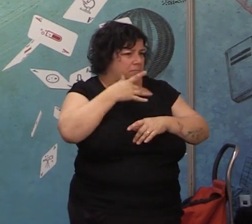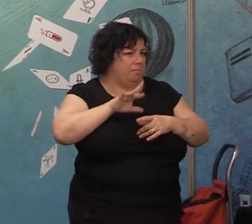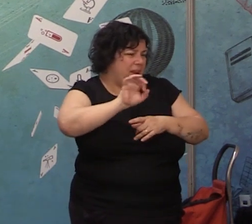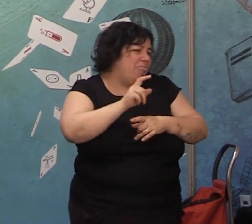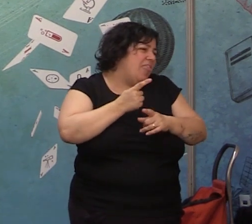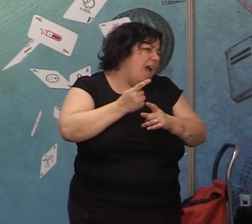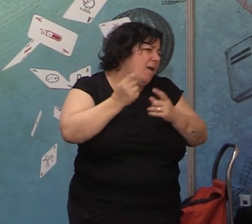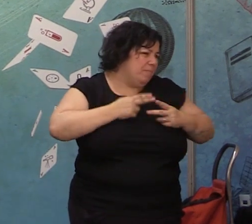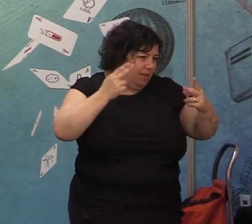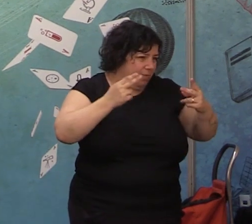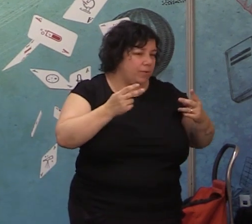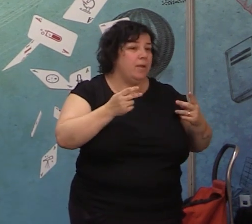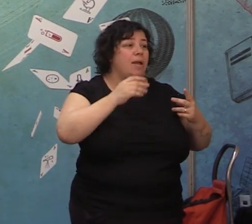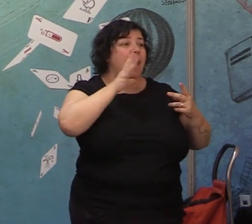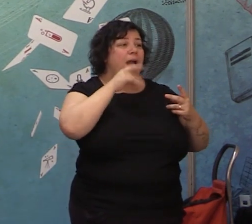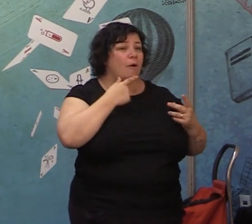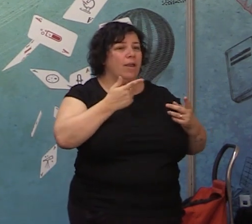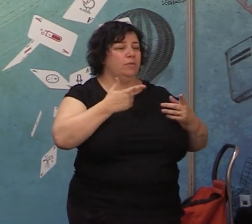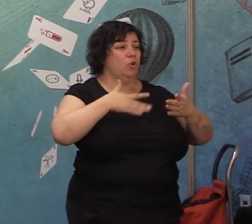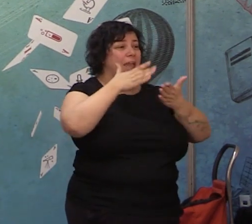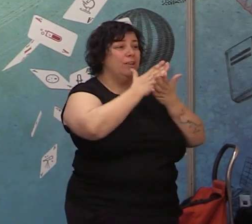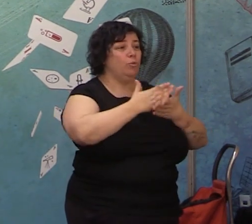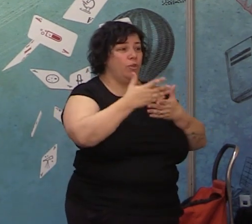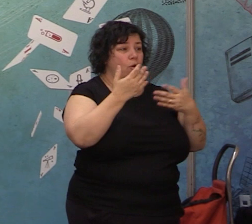beneficio. ¿En qué estudios nos basamos los médicos?